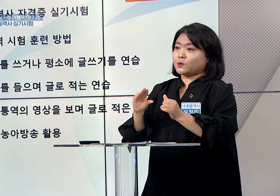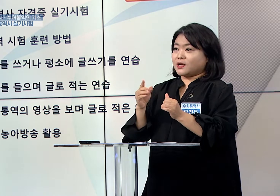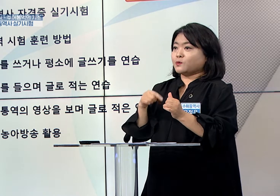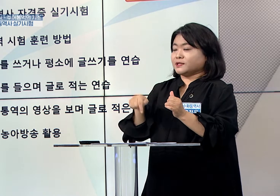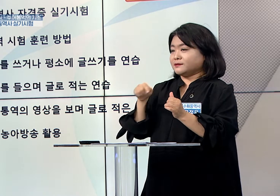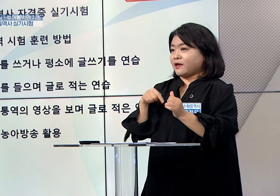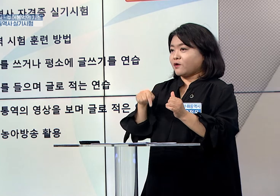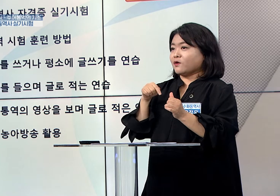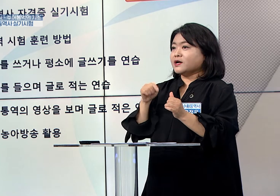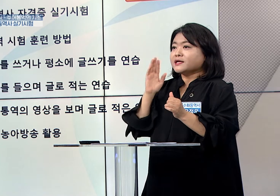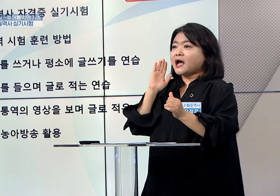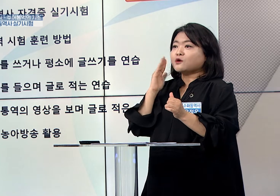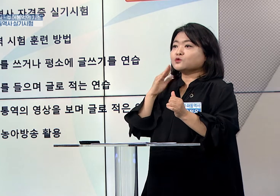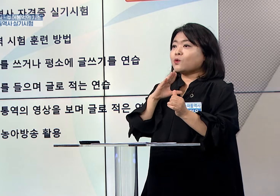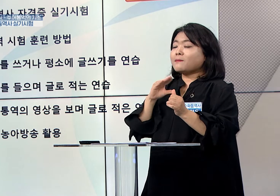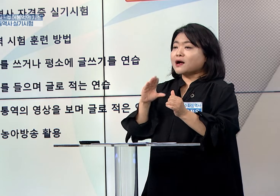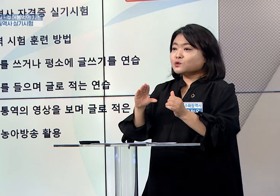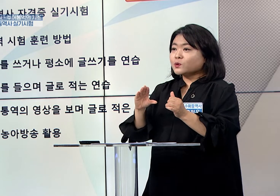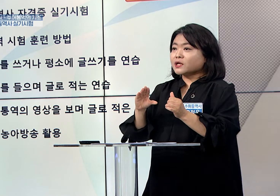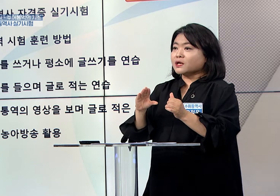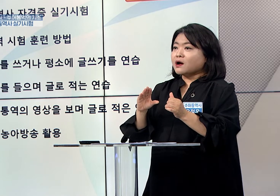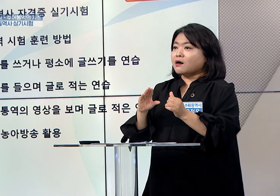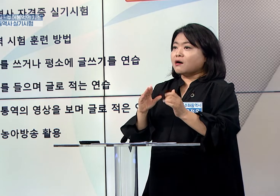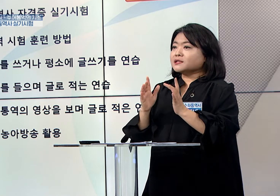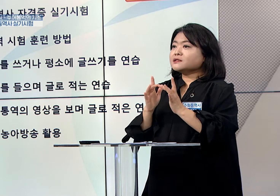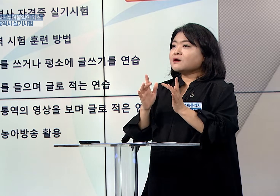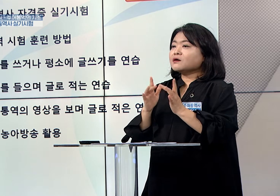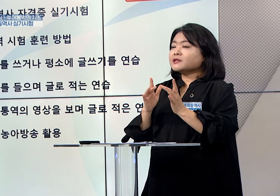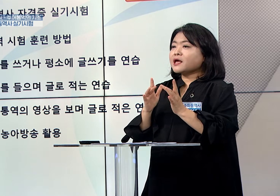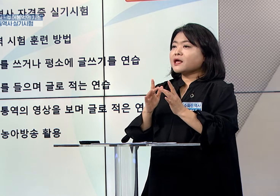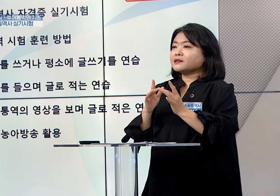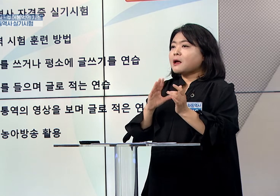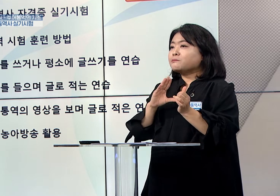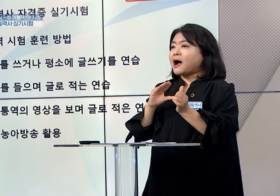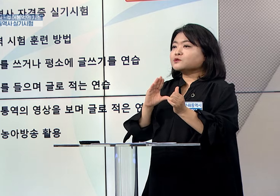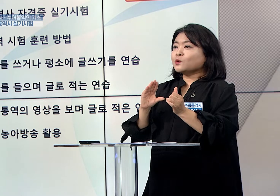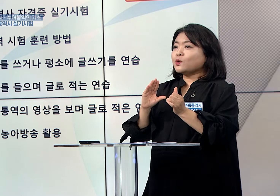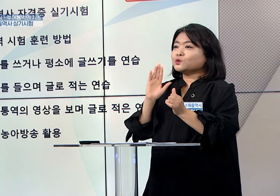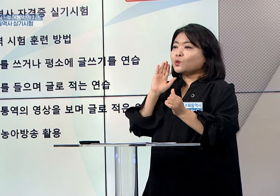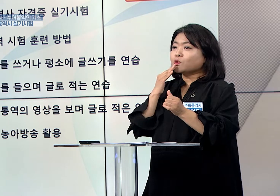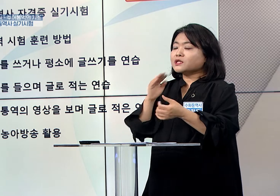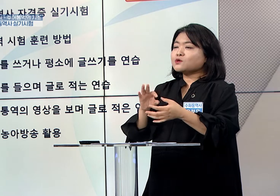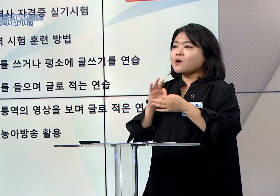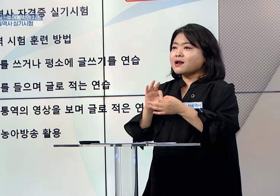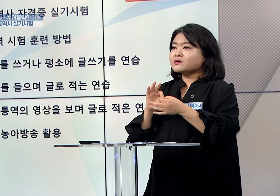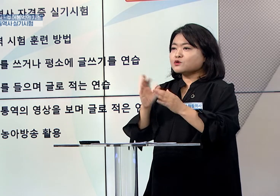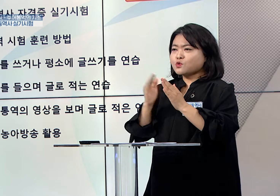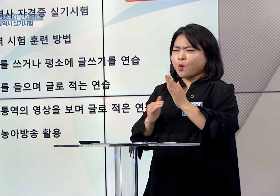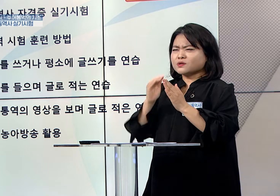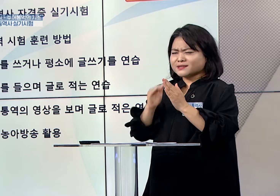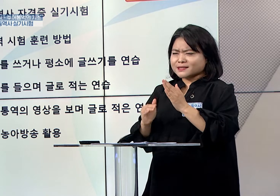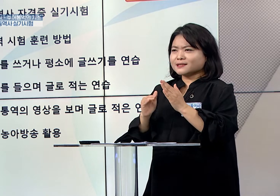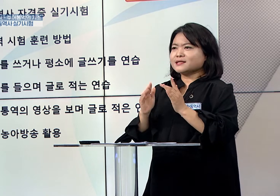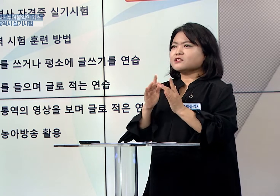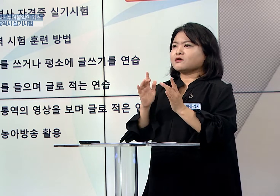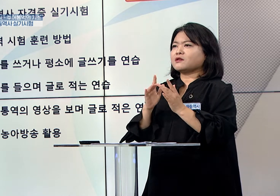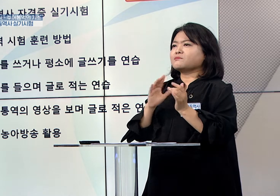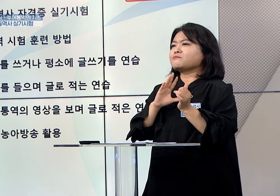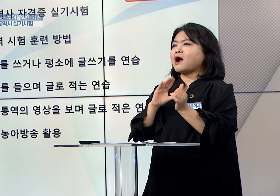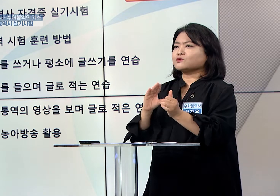방송이라고 있는데요. 이 한국농아방송이 인터넷 방송, 농인 관련 공식 인터넷